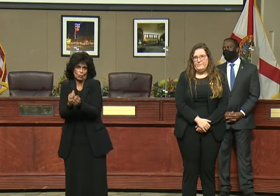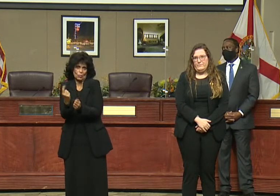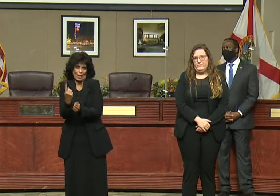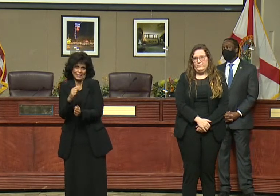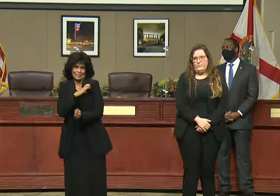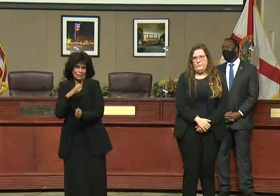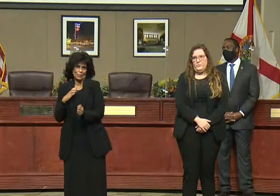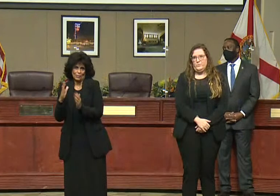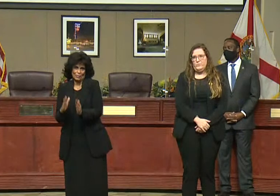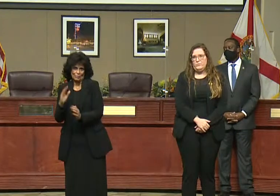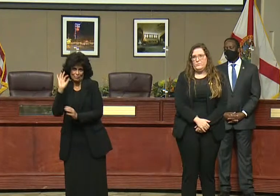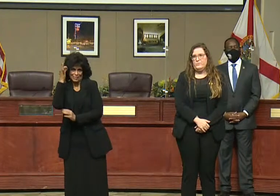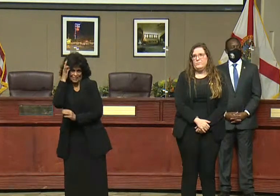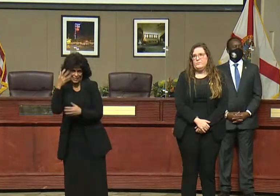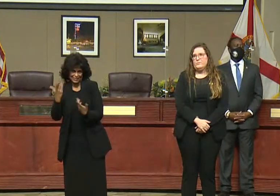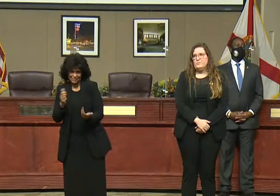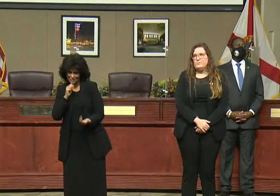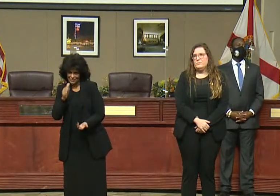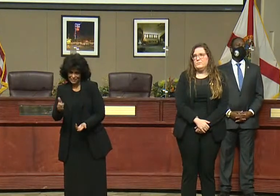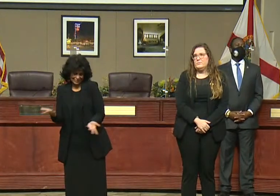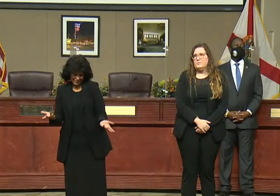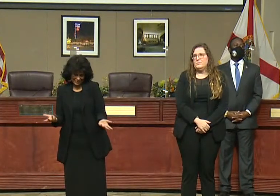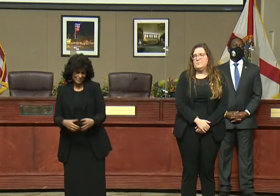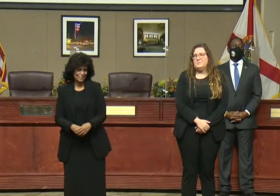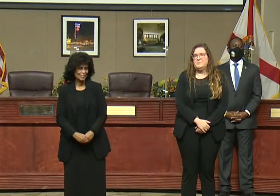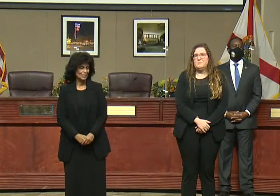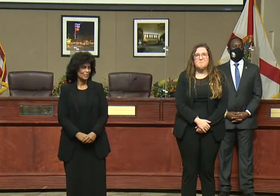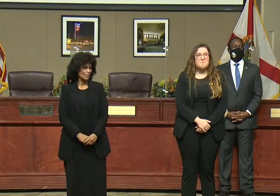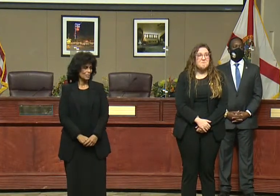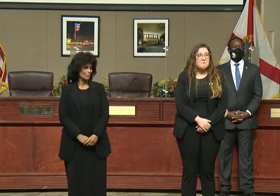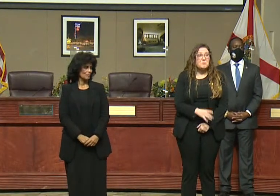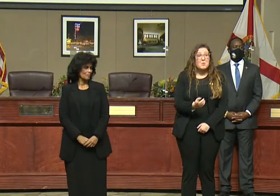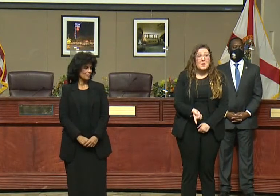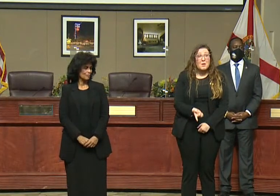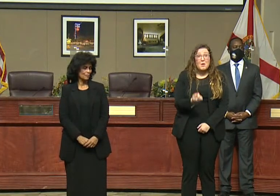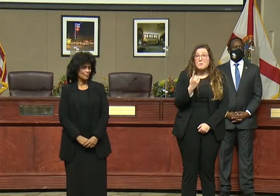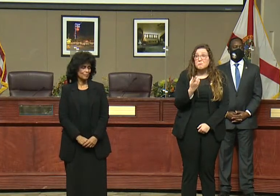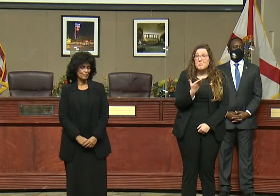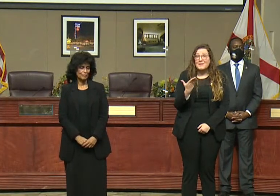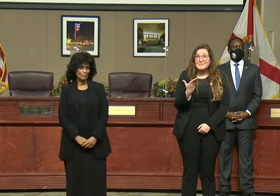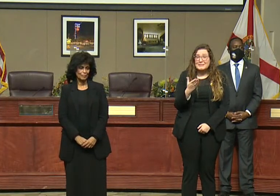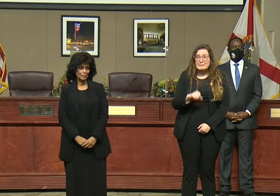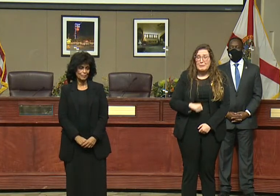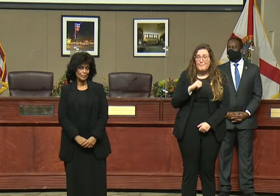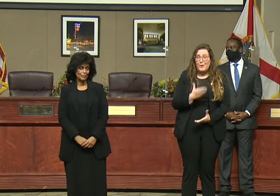federal. And one thing that I've always been proud about Central Florida